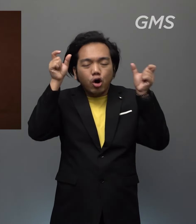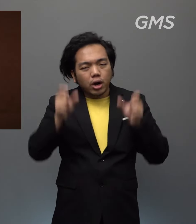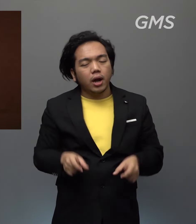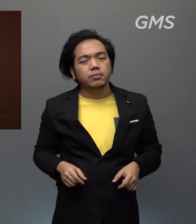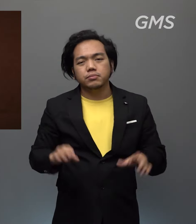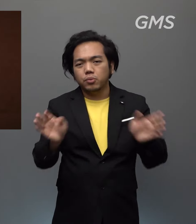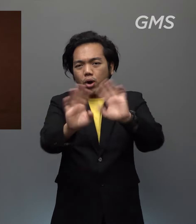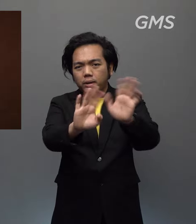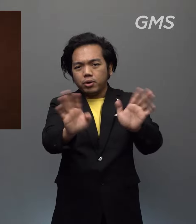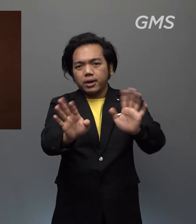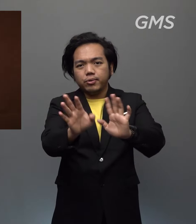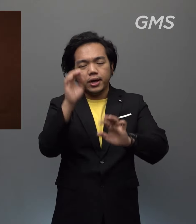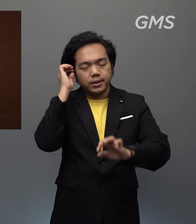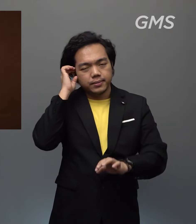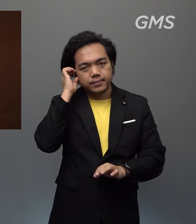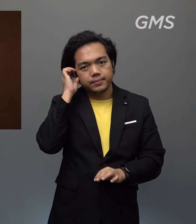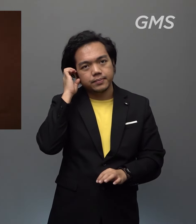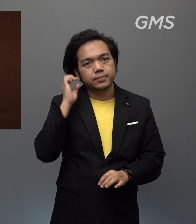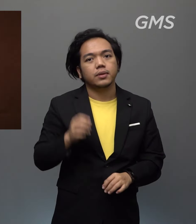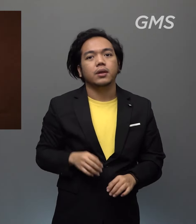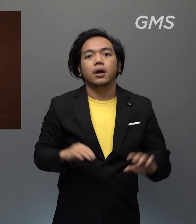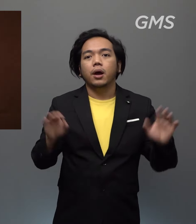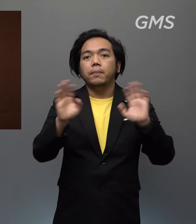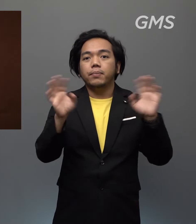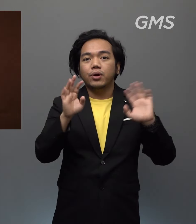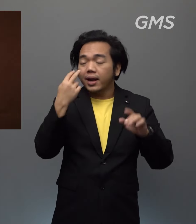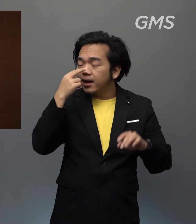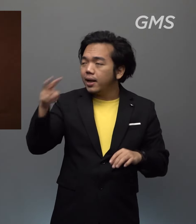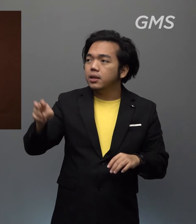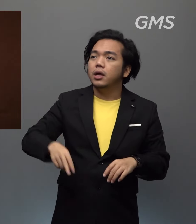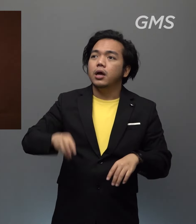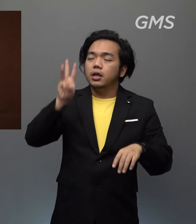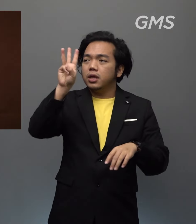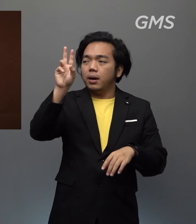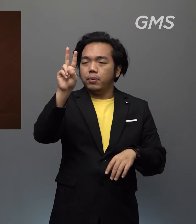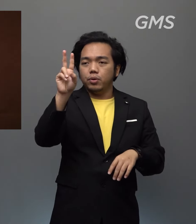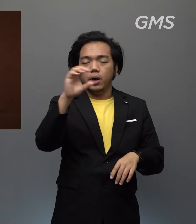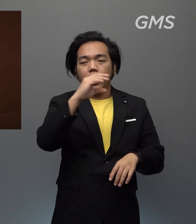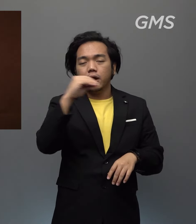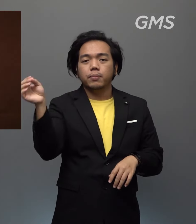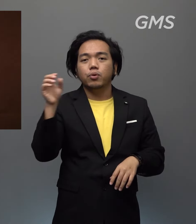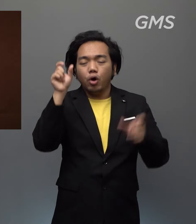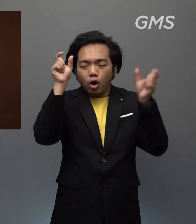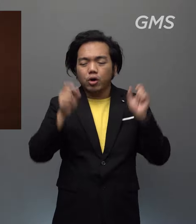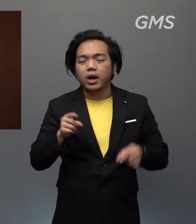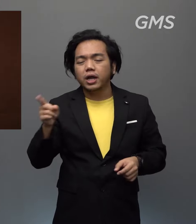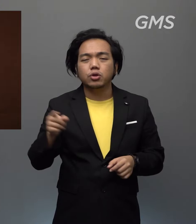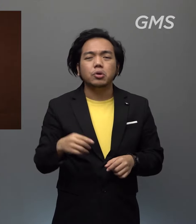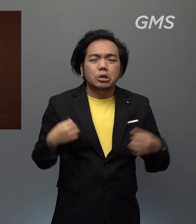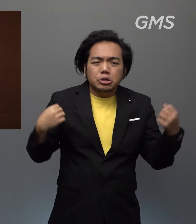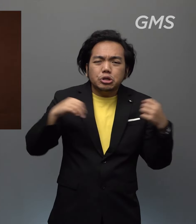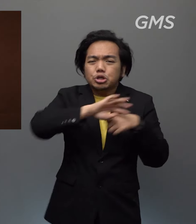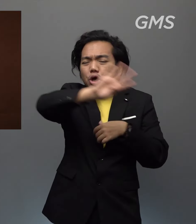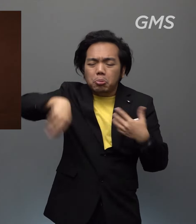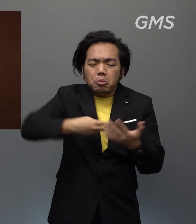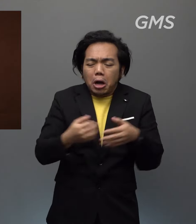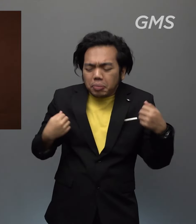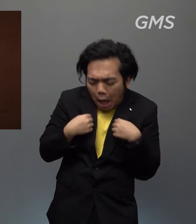bahwa 32 ribu orang ini semua ketakutan, gak ada orang hebat. Jangan begitu. Tetap masih ada 300 orang